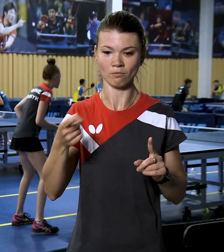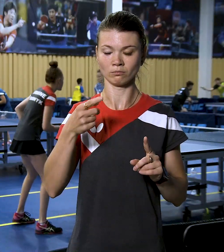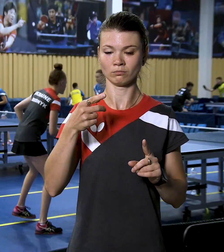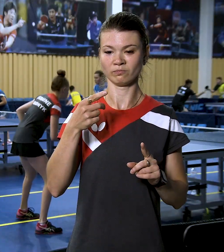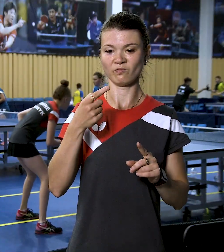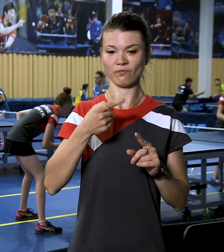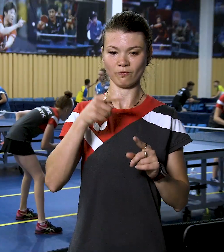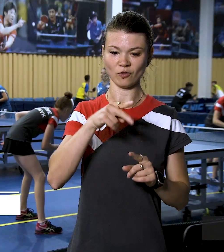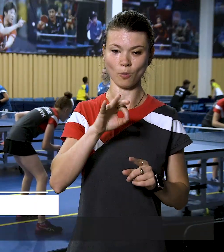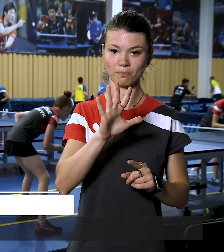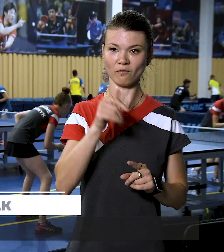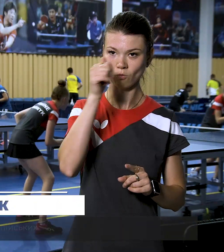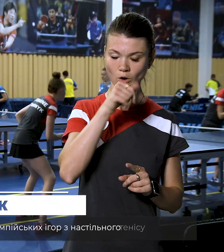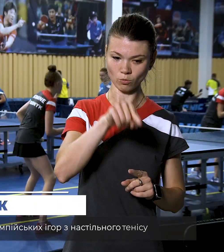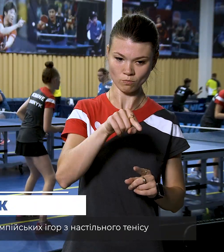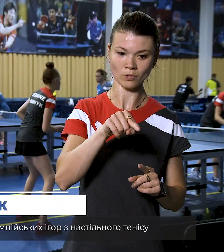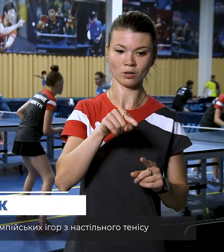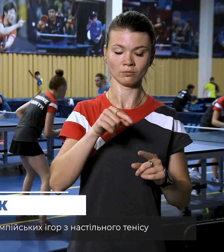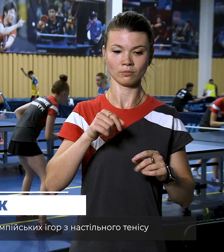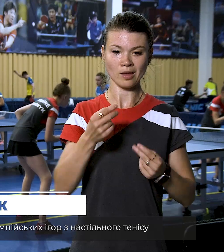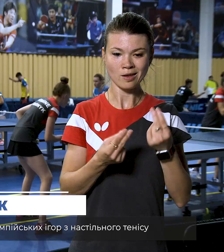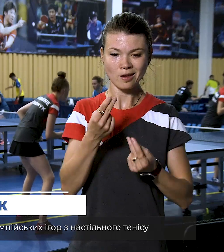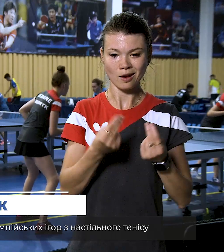Я тренувалася увесь час з 2005 року.